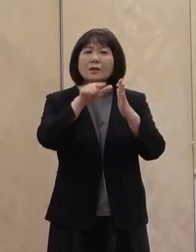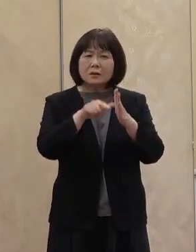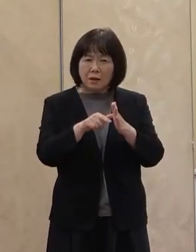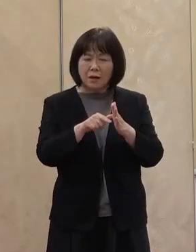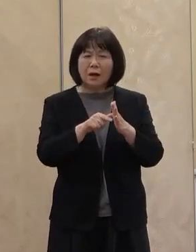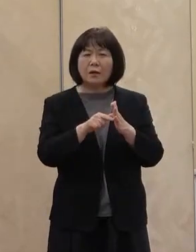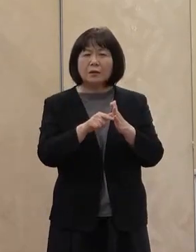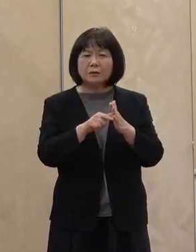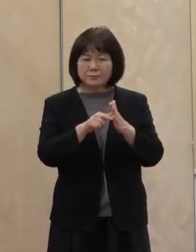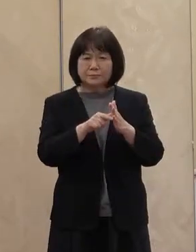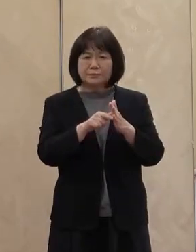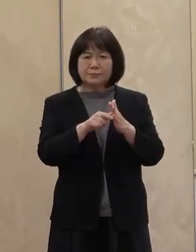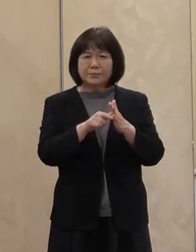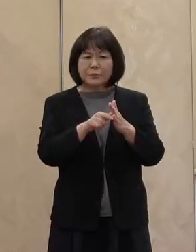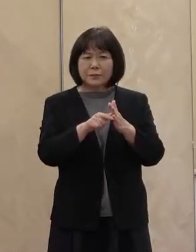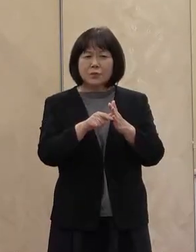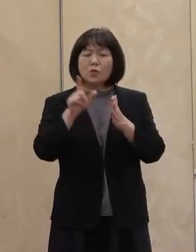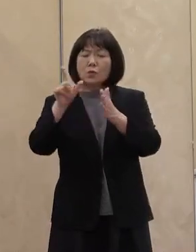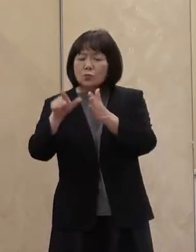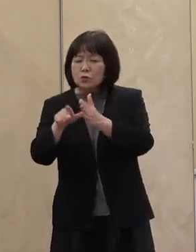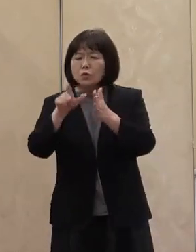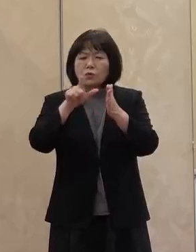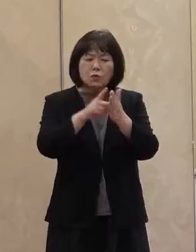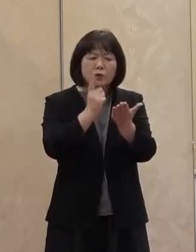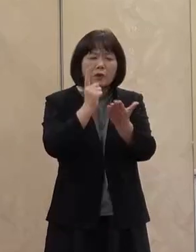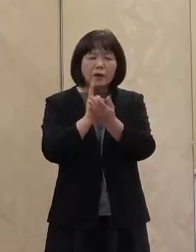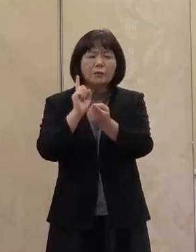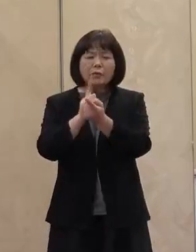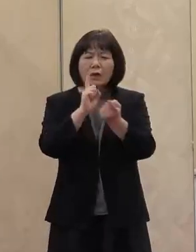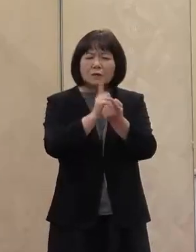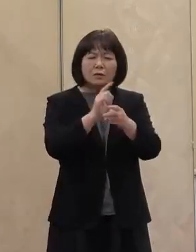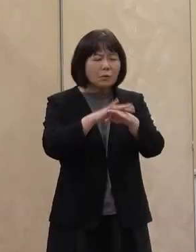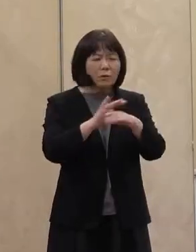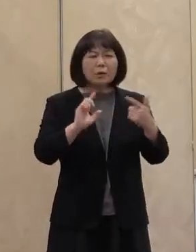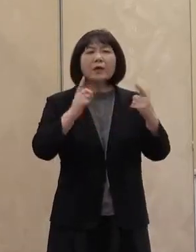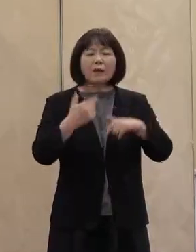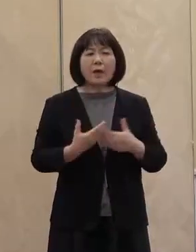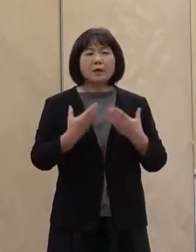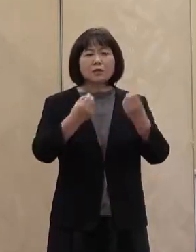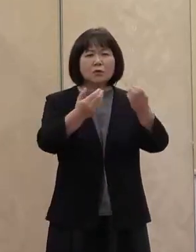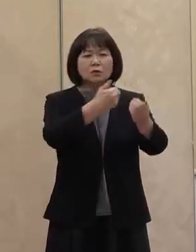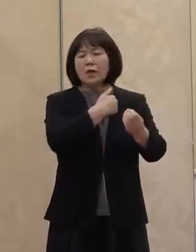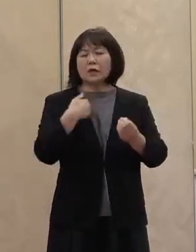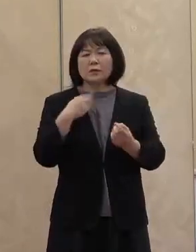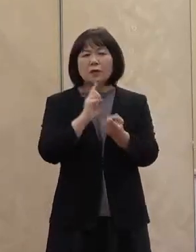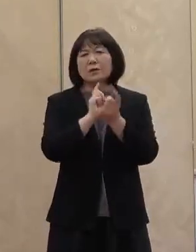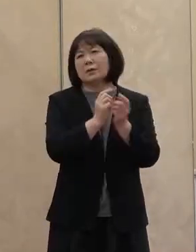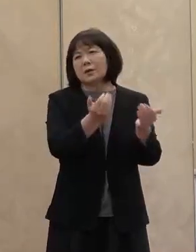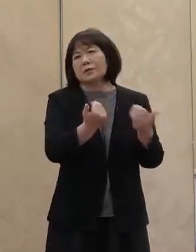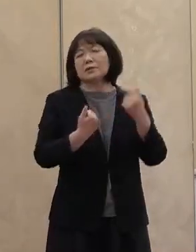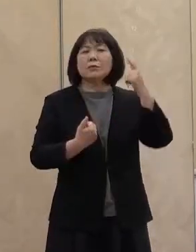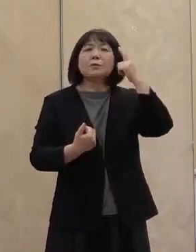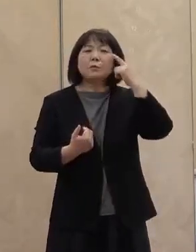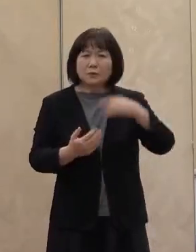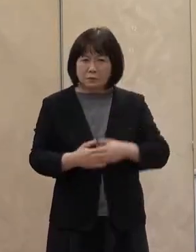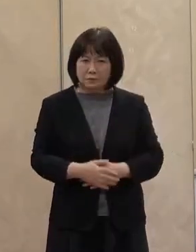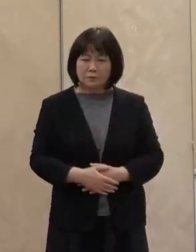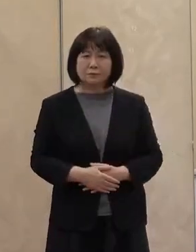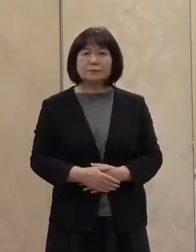どれもその時点時点での対策であっても持続可能な対策ではないので、融資なんかも含めて